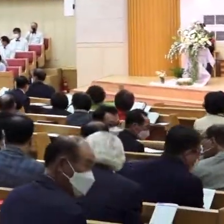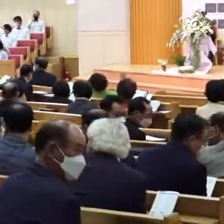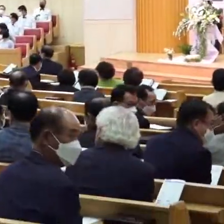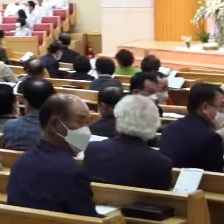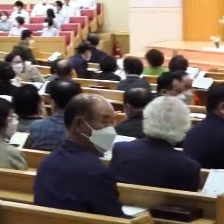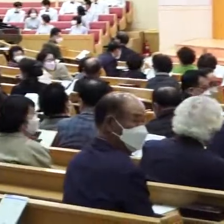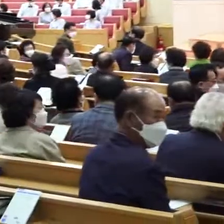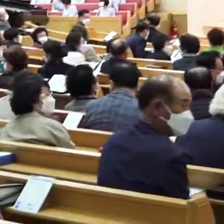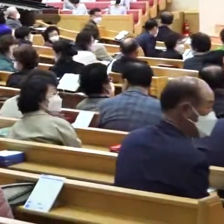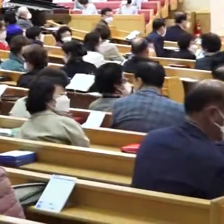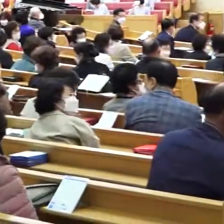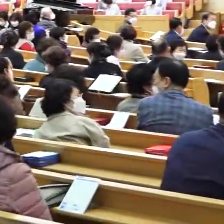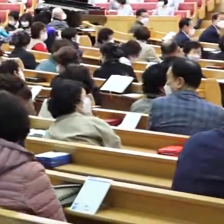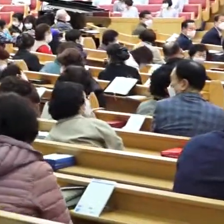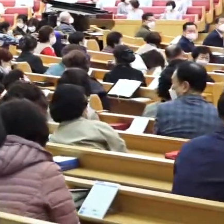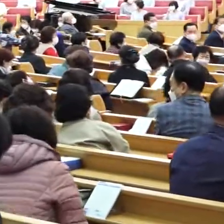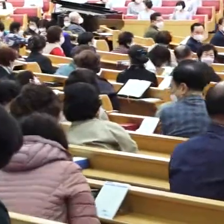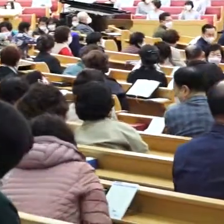예수님이 부활하셨습니다.